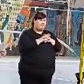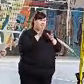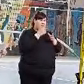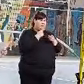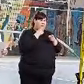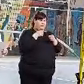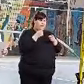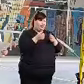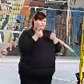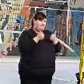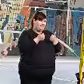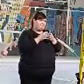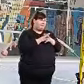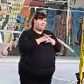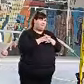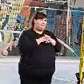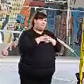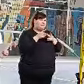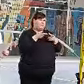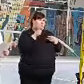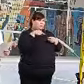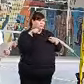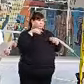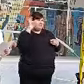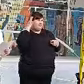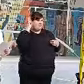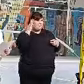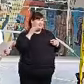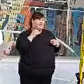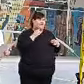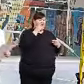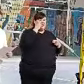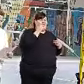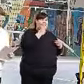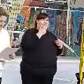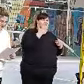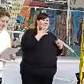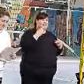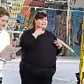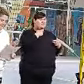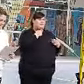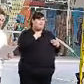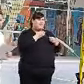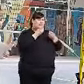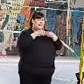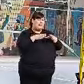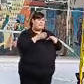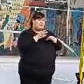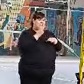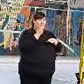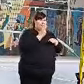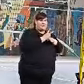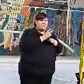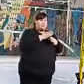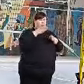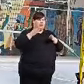Como ya saben, el día 25 de agosto empieza la segunda parte del torneo de orden. Esperamos sea mejor que la anterior.